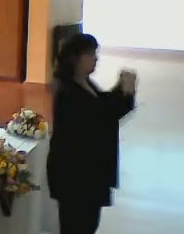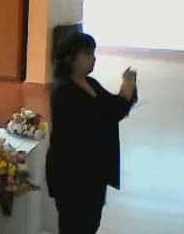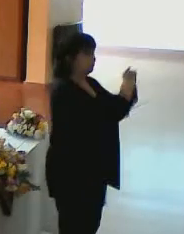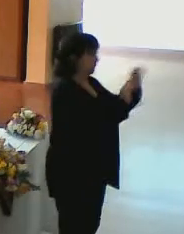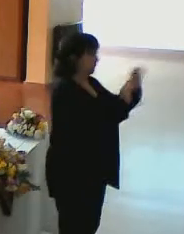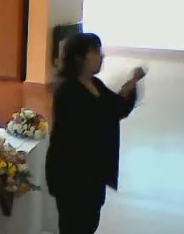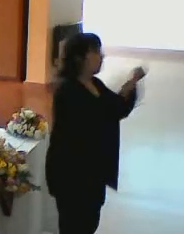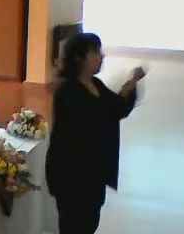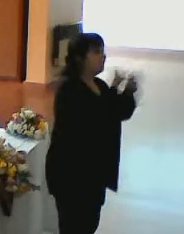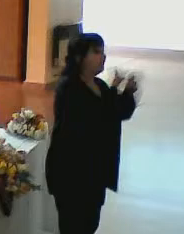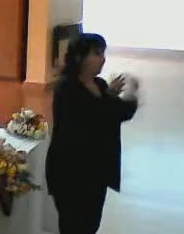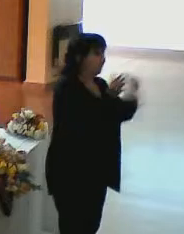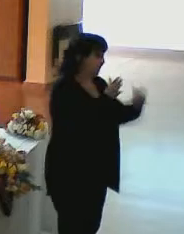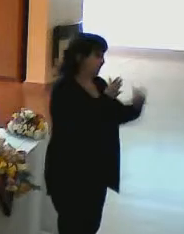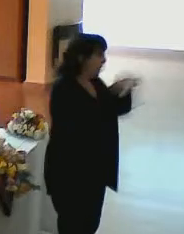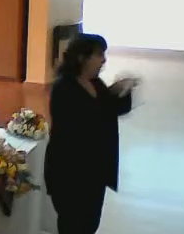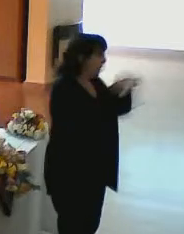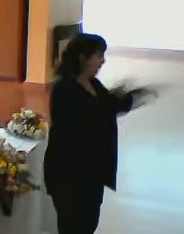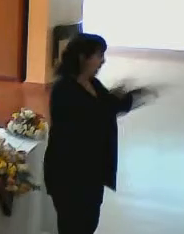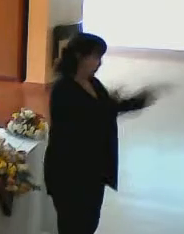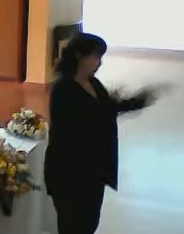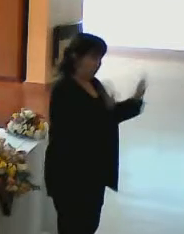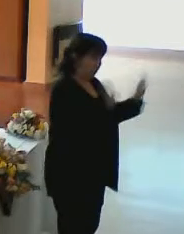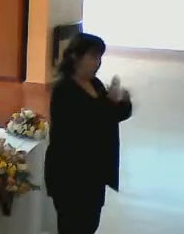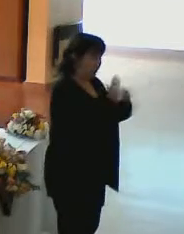disposición. La próxima.